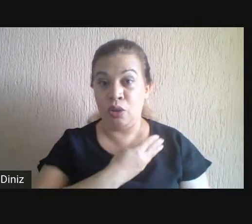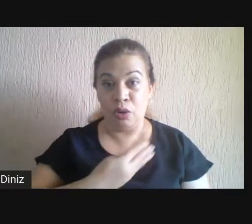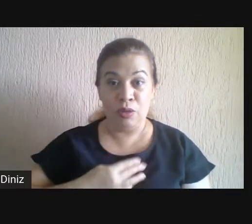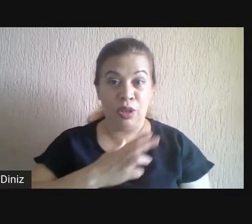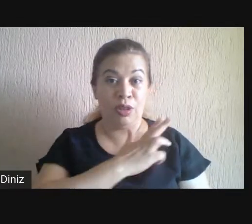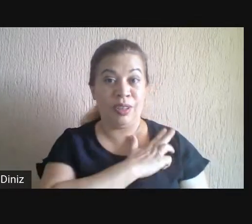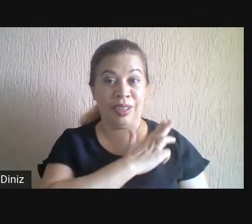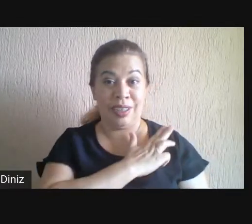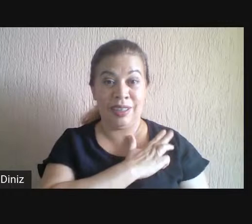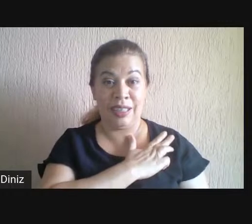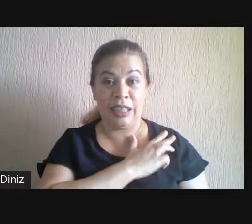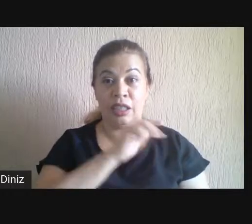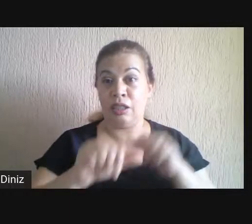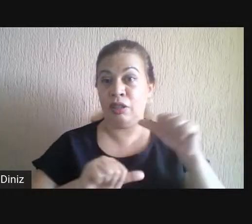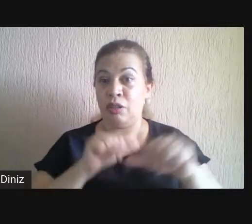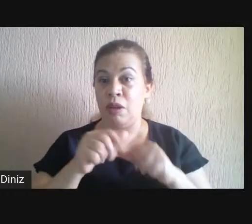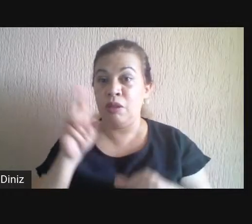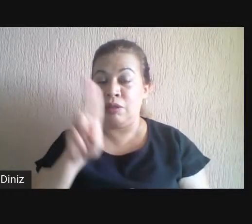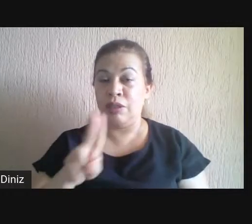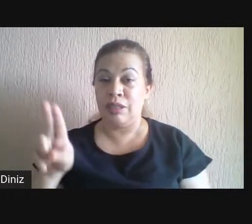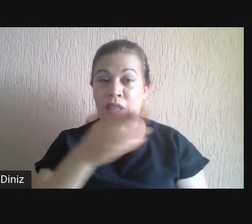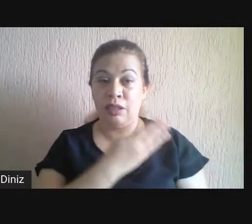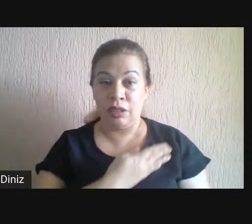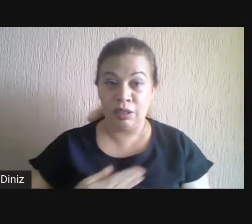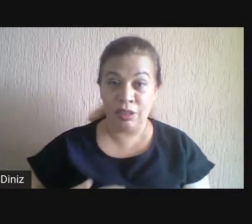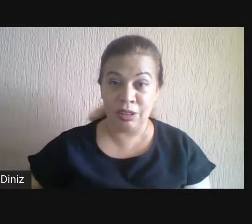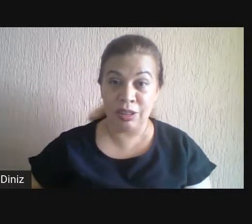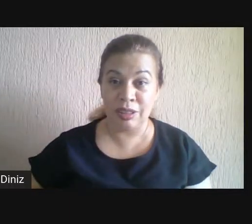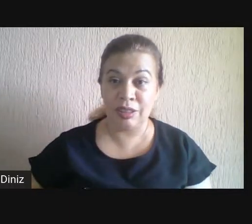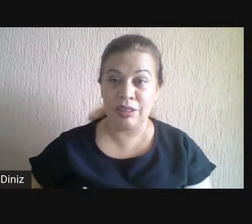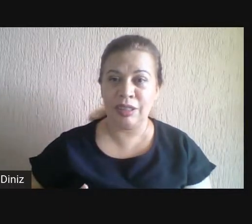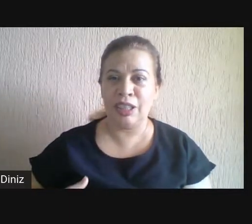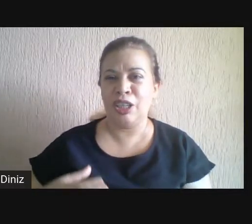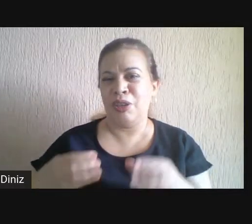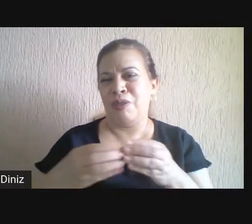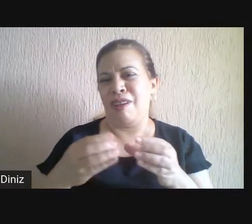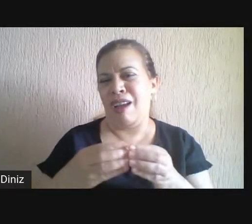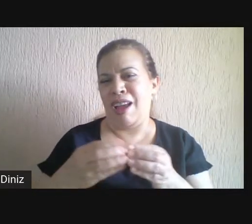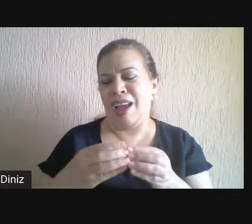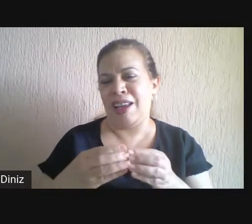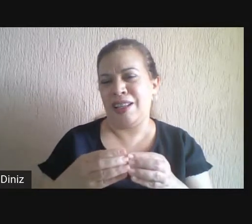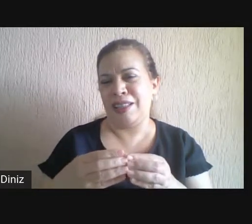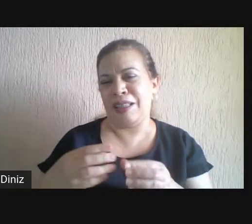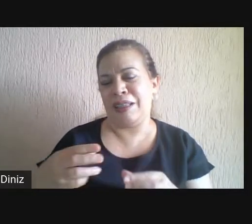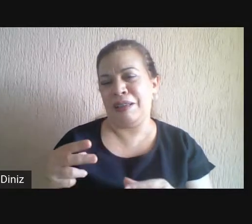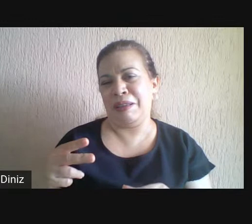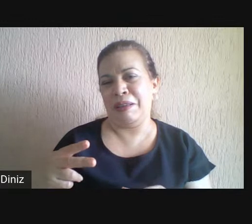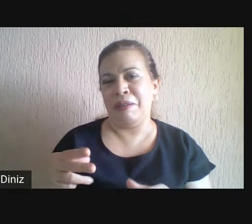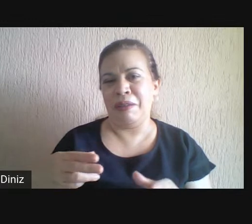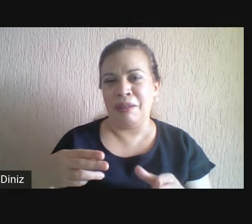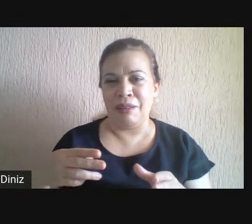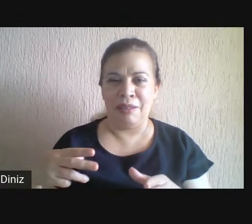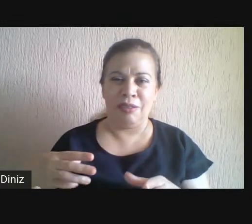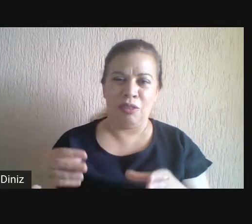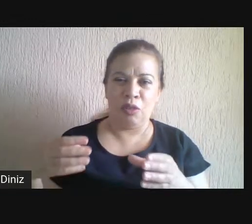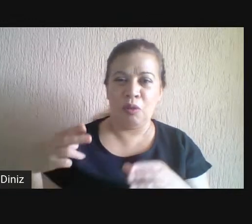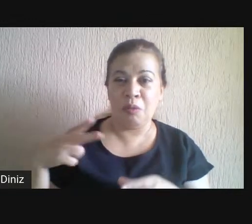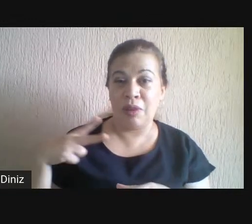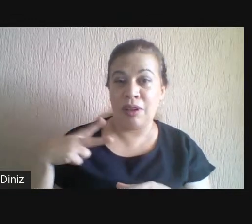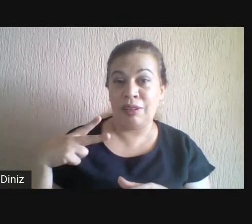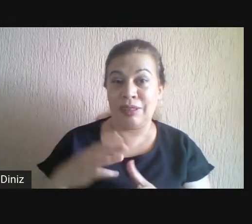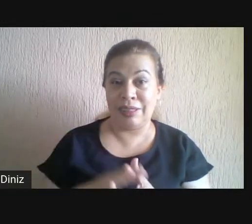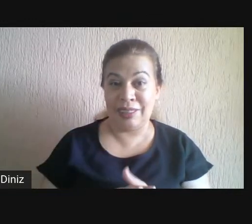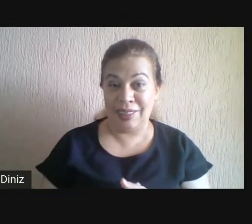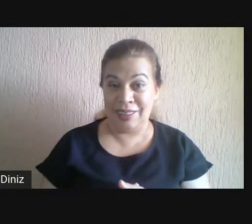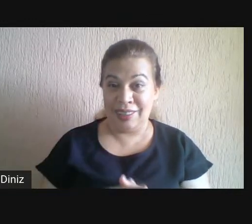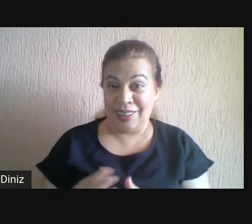públicas em colegiões, essa era a expressão usada, porque queria passar da escandalosa média de